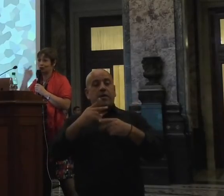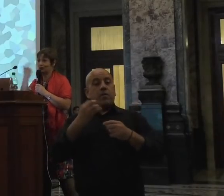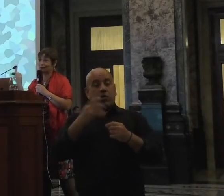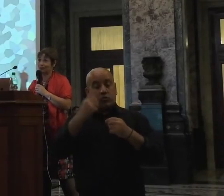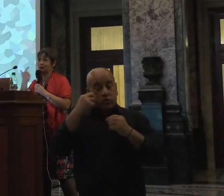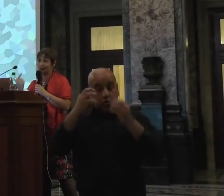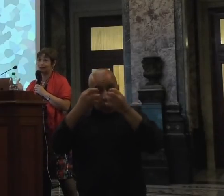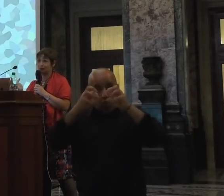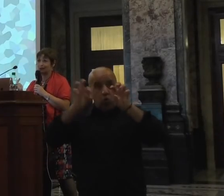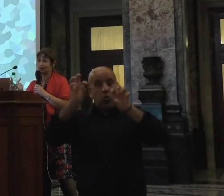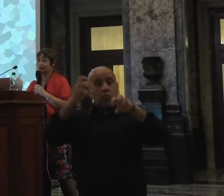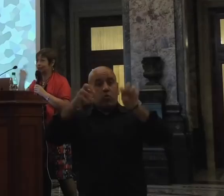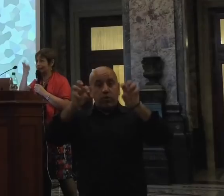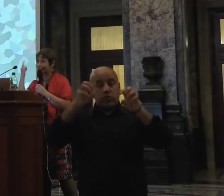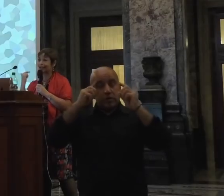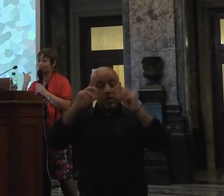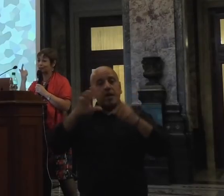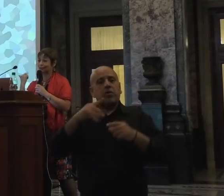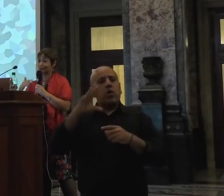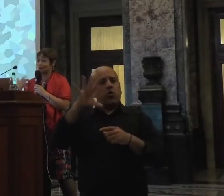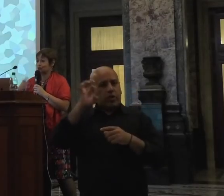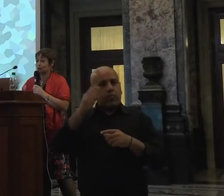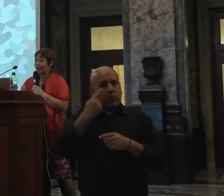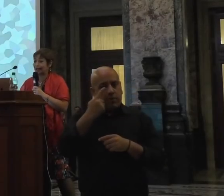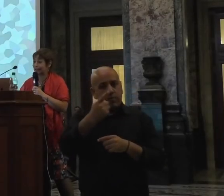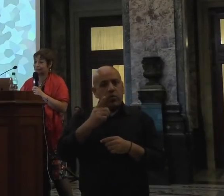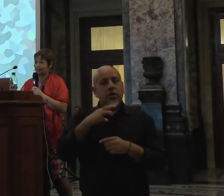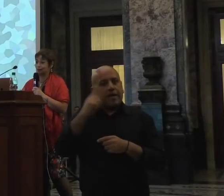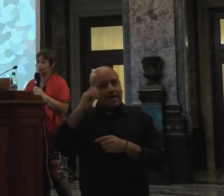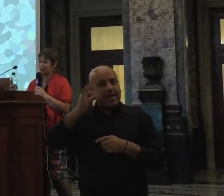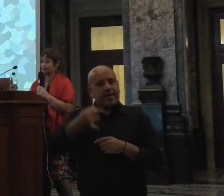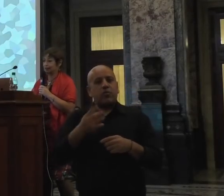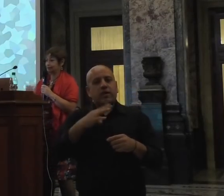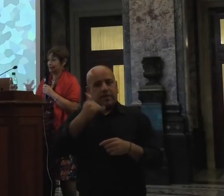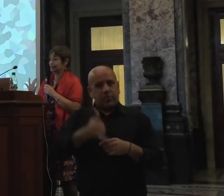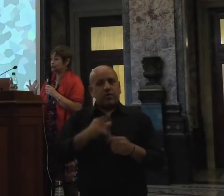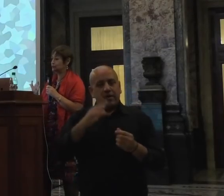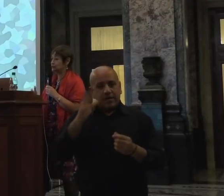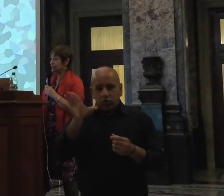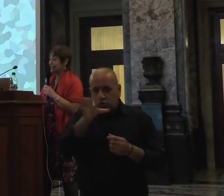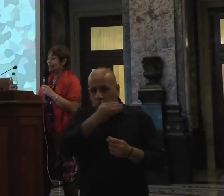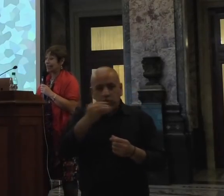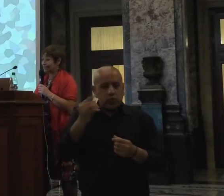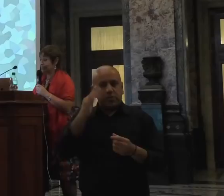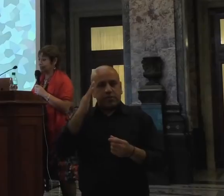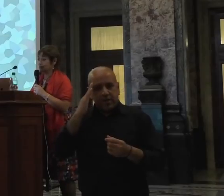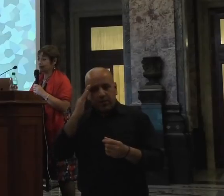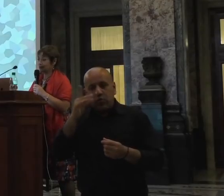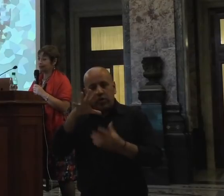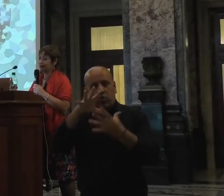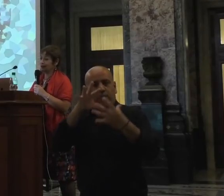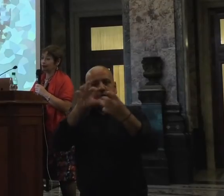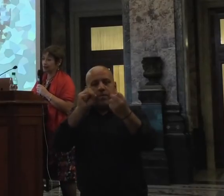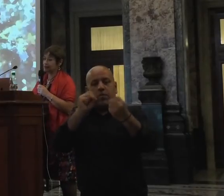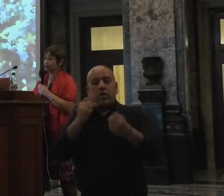movemos los ojos, recordamos lo que acabamos de ver y creemos que tenemos alcance a todo lo que está delante de nosotros. En realidad, para